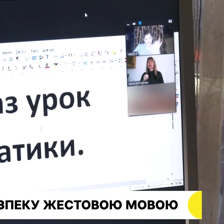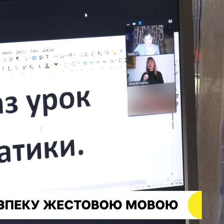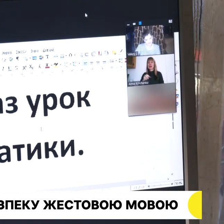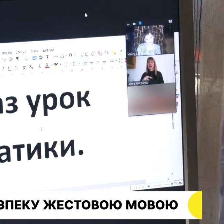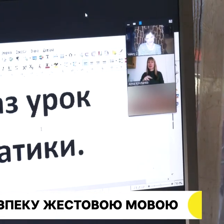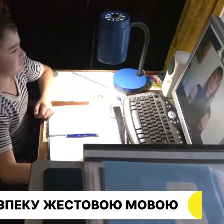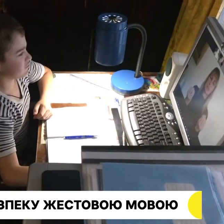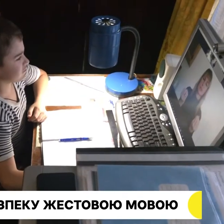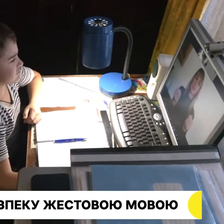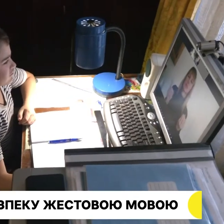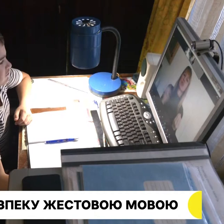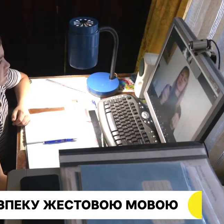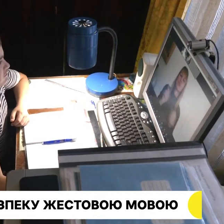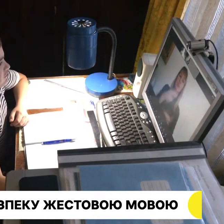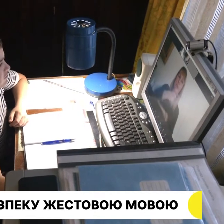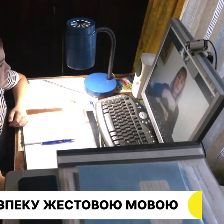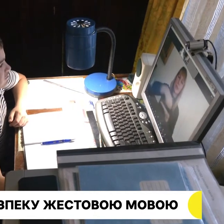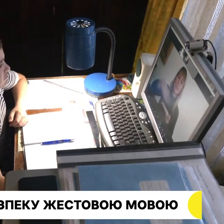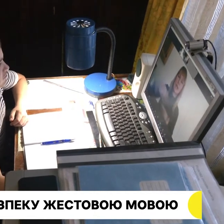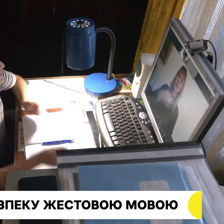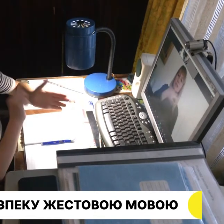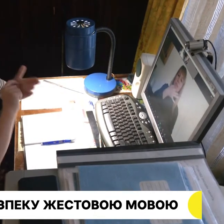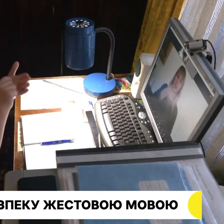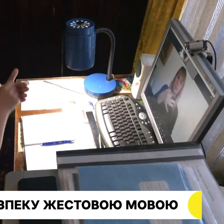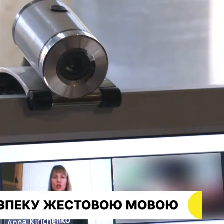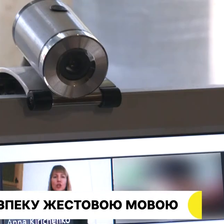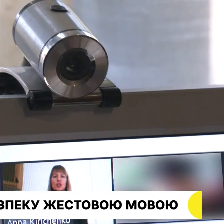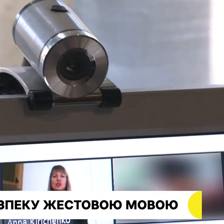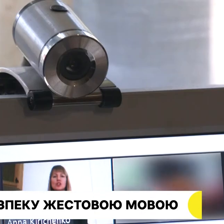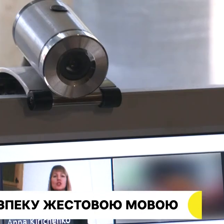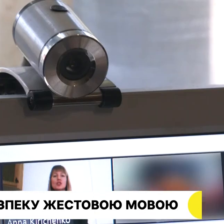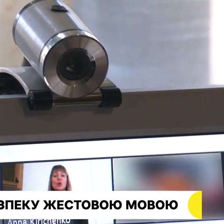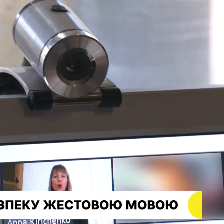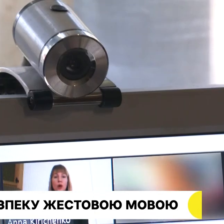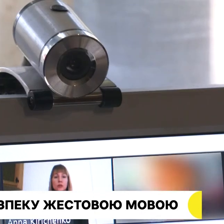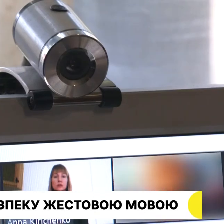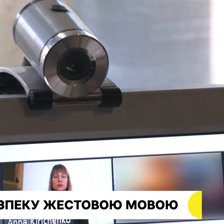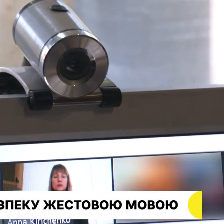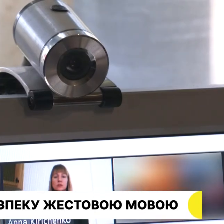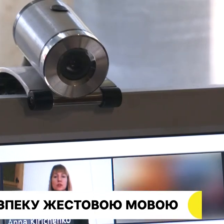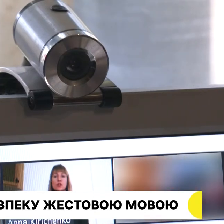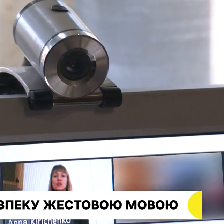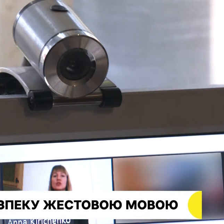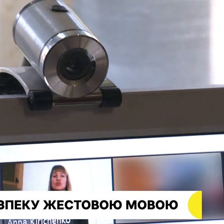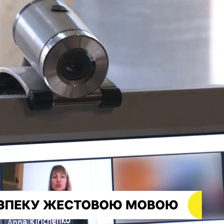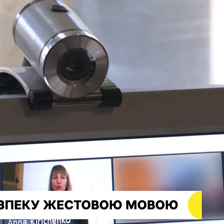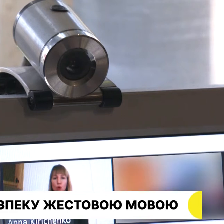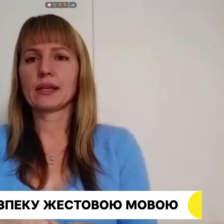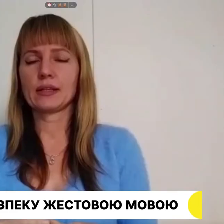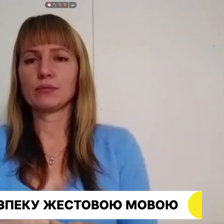матеріал. Я показую жести, вони повинні мене бачити, але у маминому телефоні я дуже маленька, їм